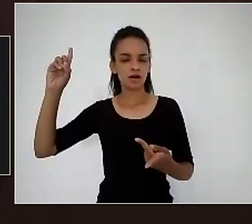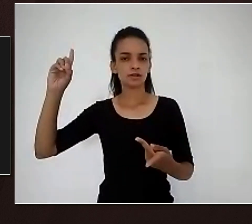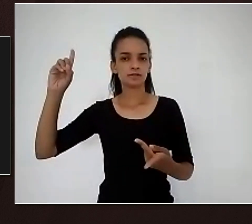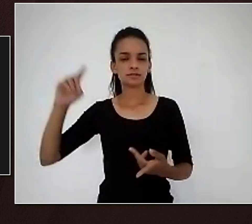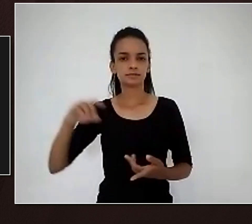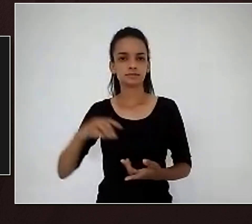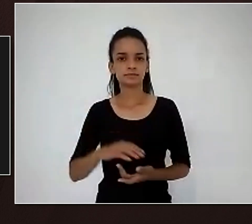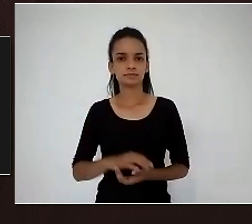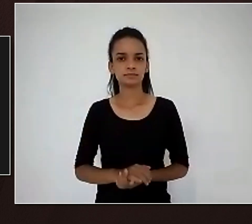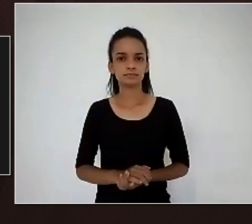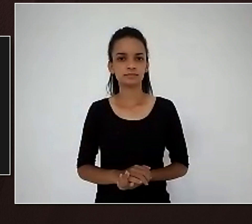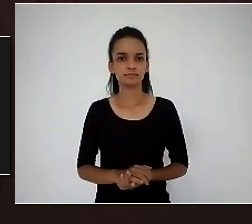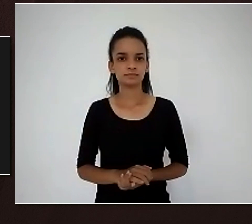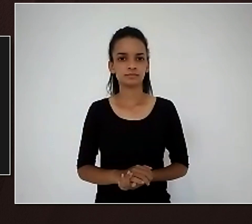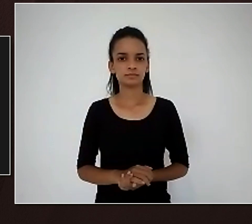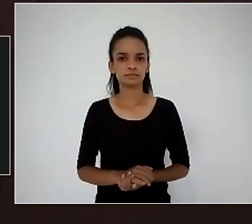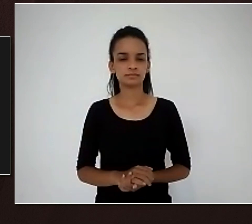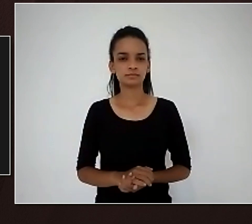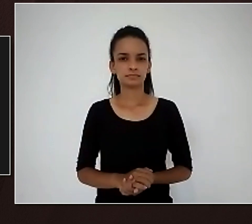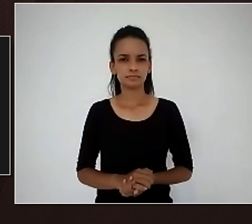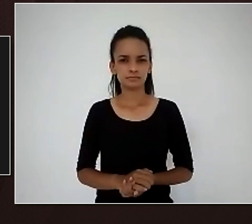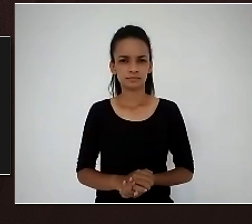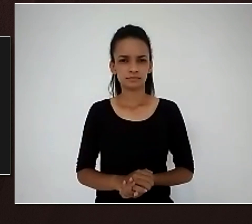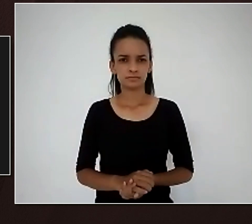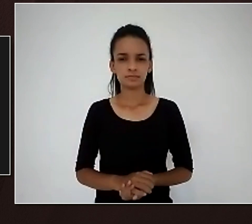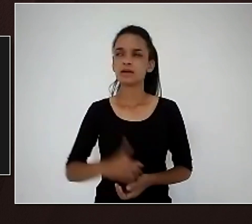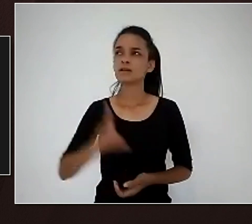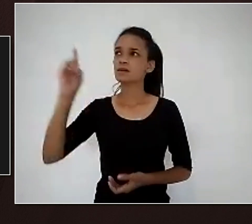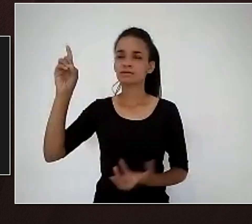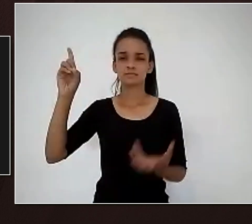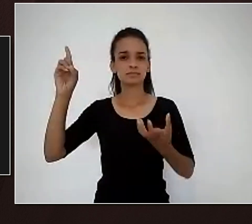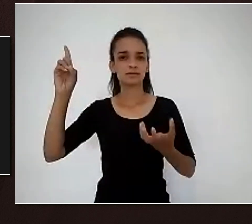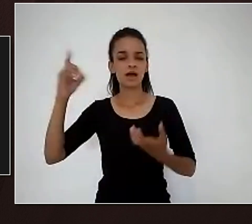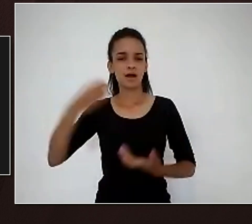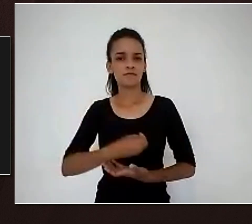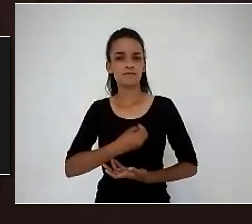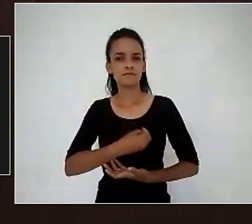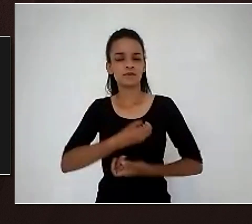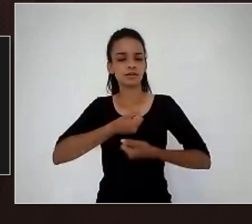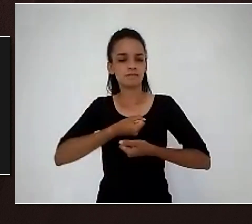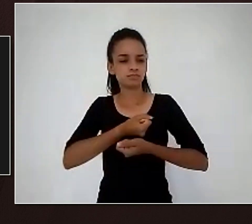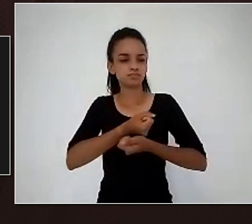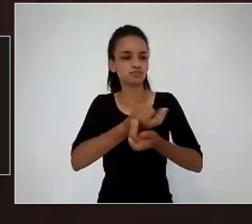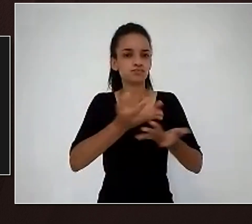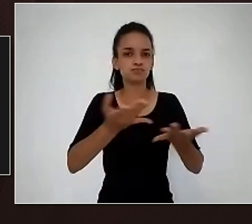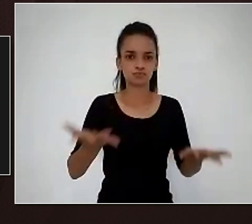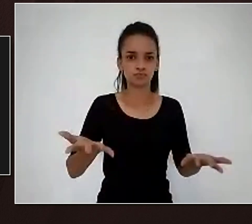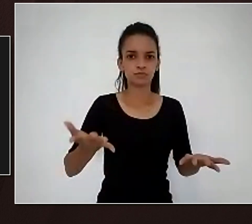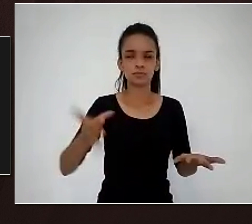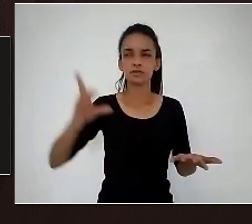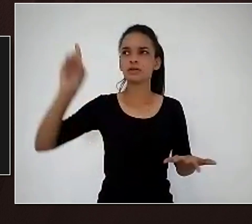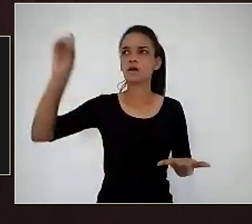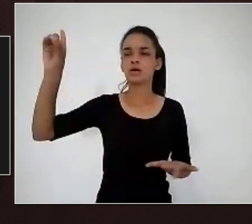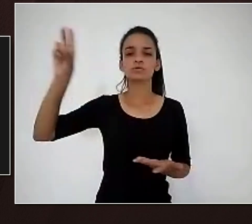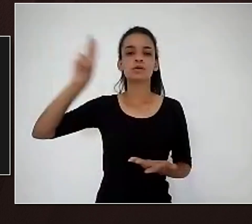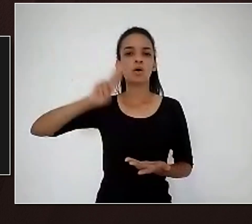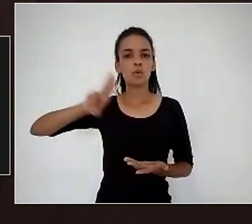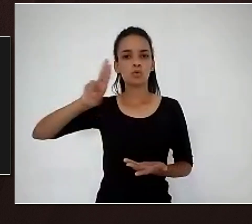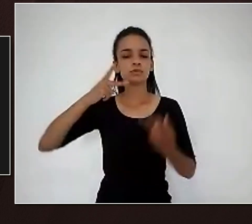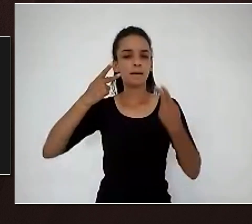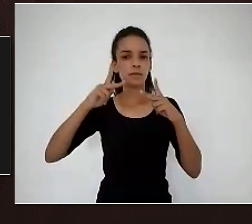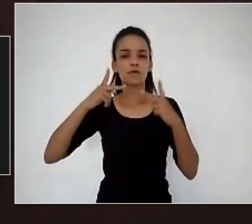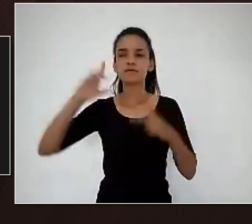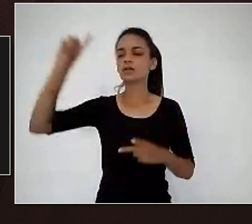dispensa, ¿no?, su vida a través de los profetas, ¿no? Y bueno, en ese